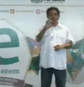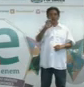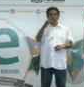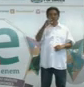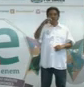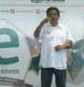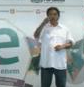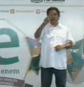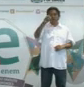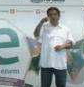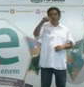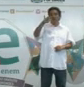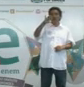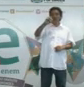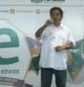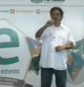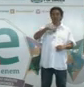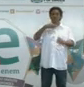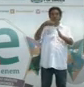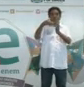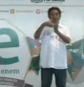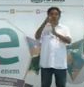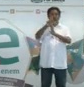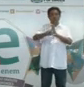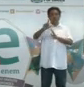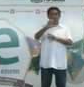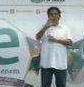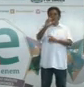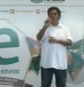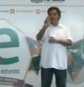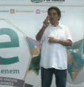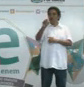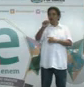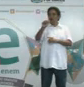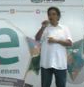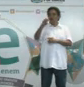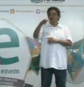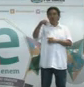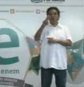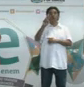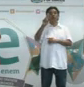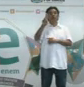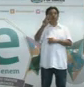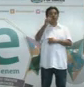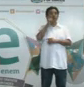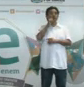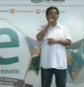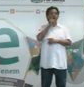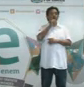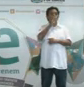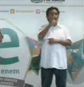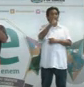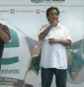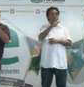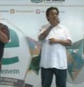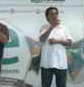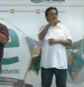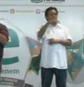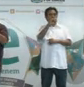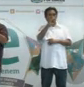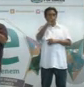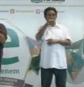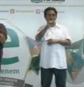No final do arcadismo também tem aquele texto, Caramuru, que é a história da Moema, Paraguaçu,